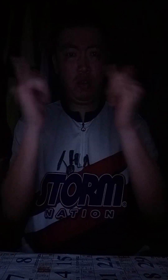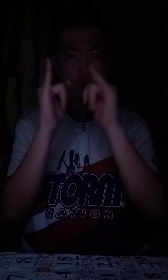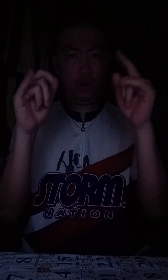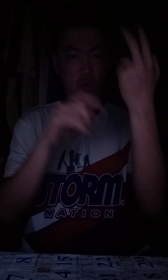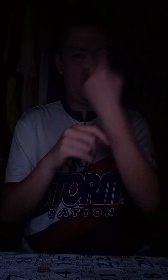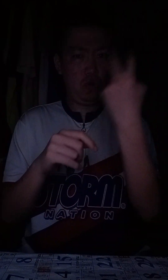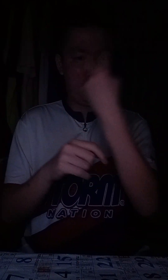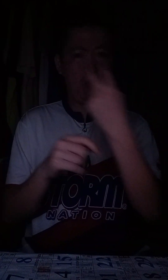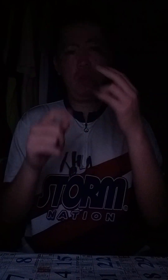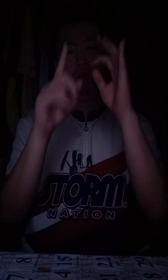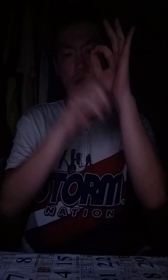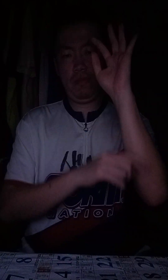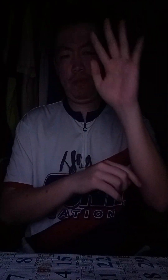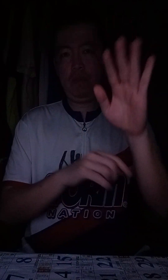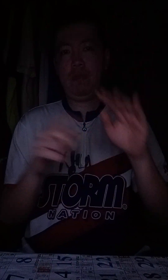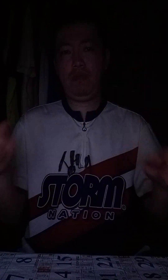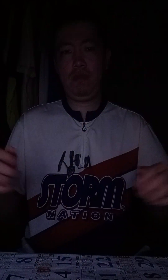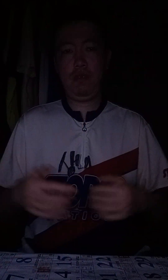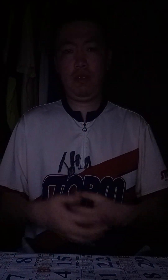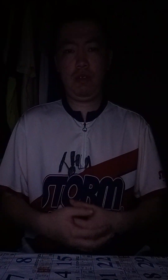있습니다. SBS 김덕현입니다.